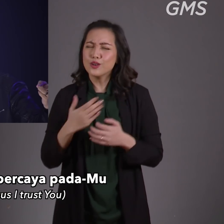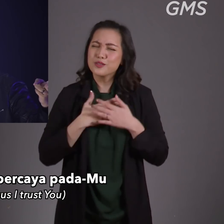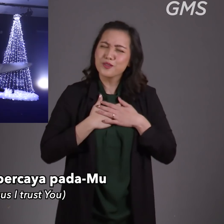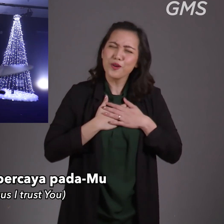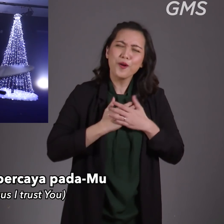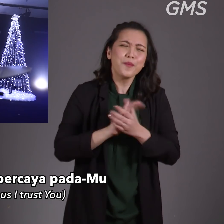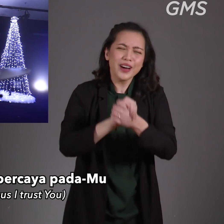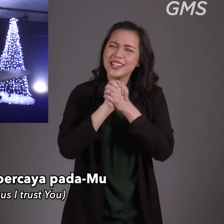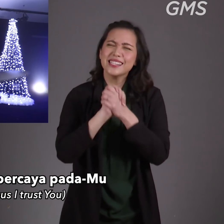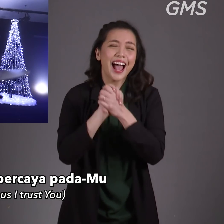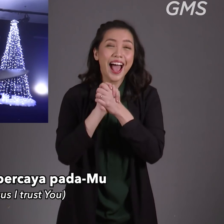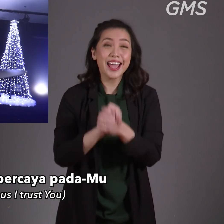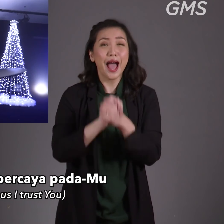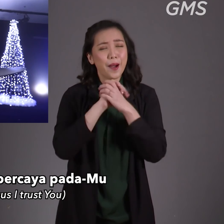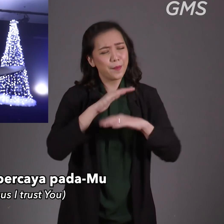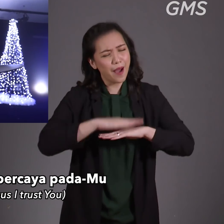Yesus.